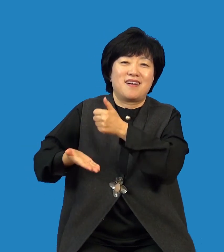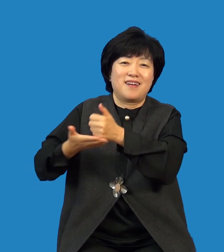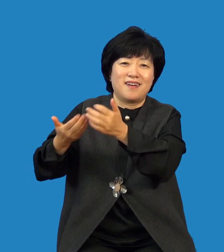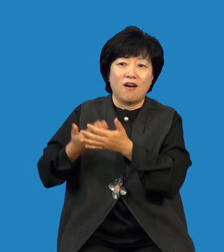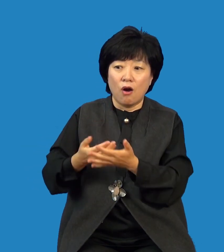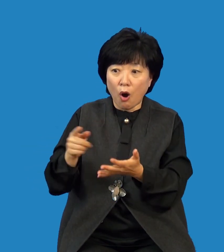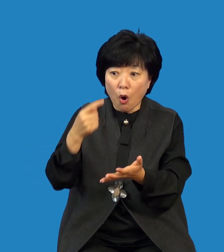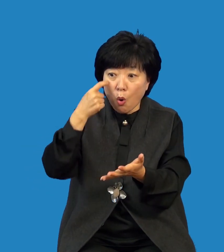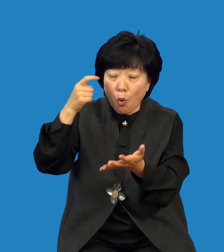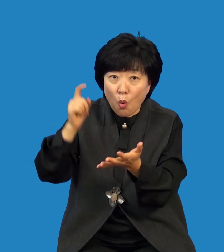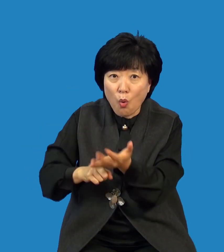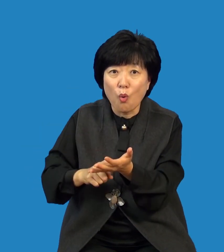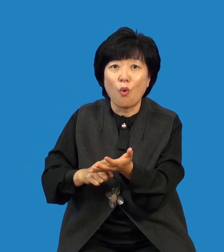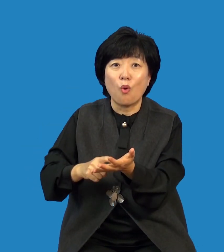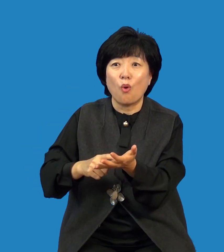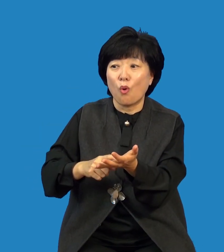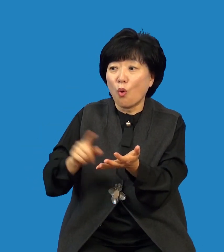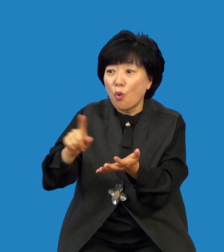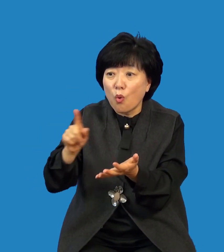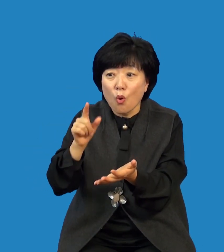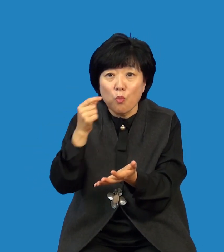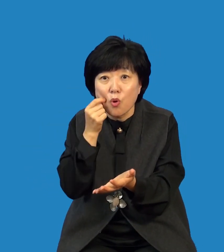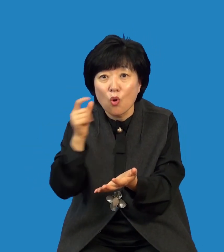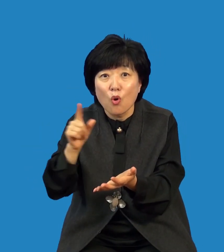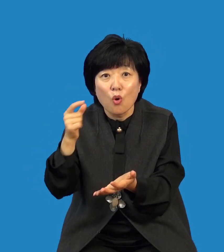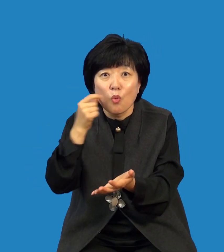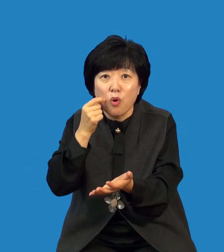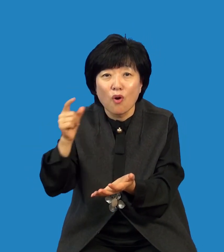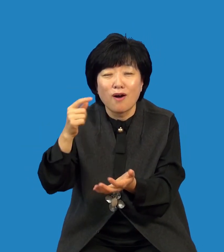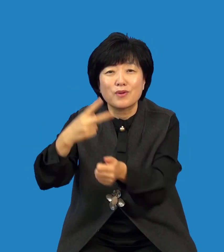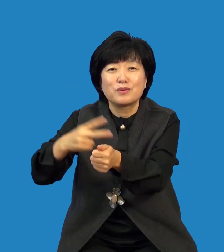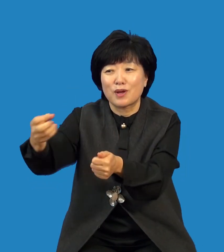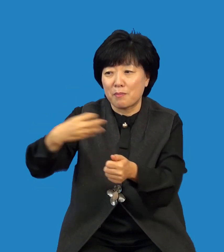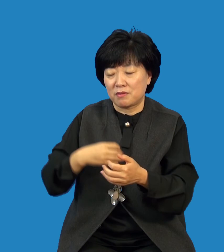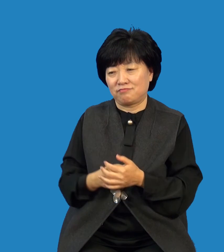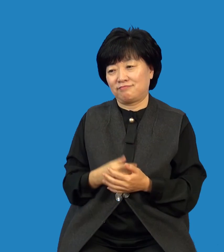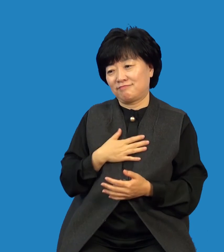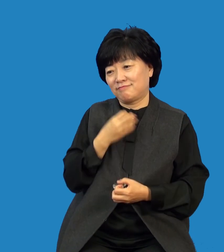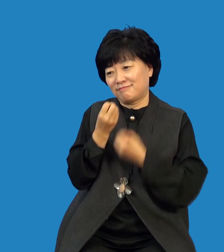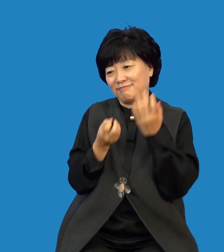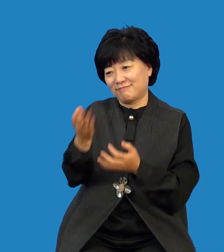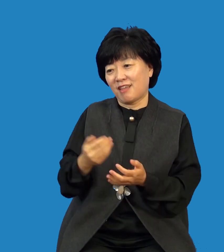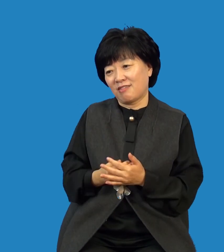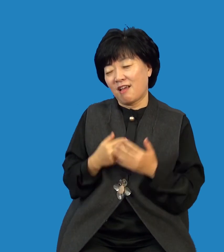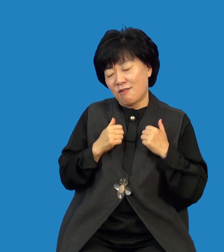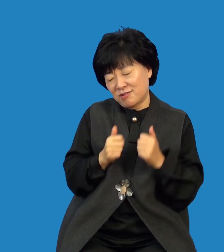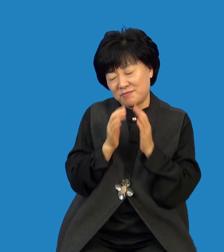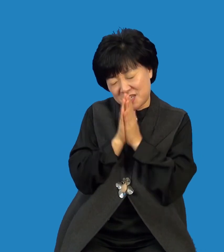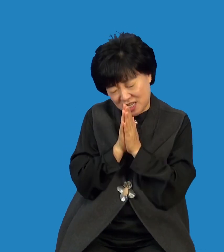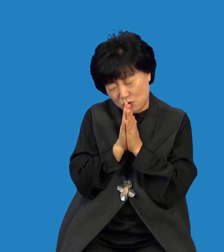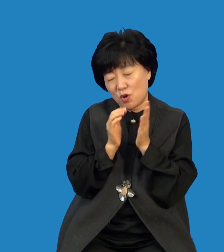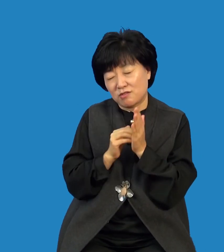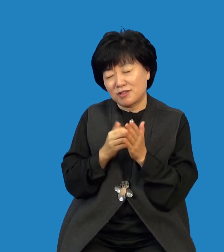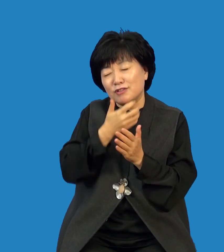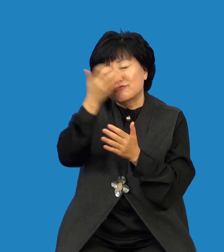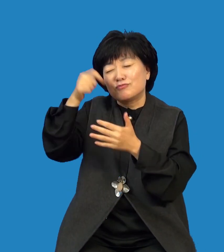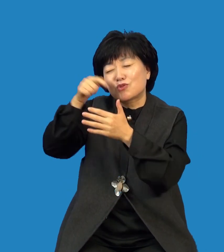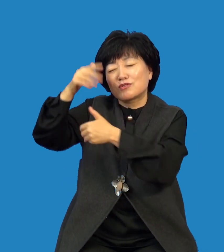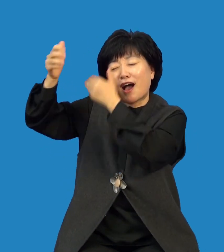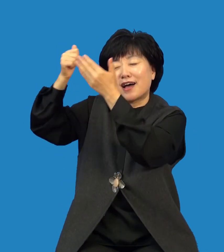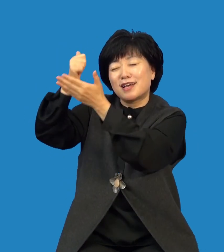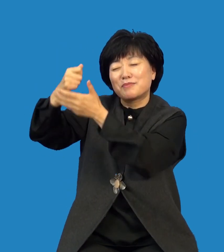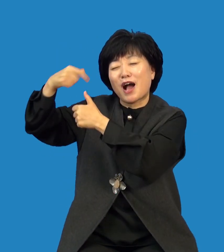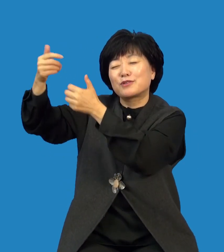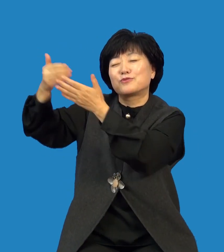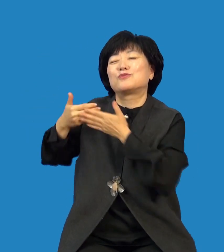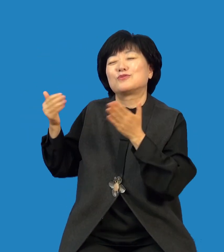어떻게 찾았냐고. 그래서 간증을 했어요. 제가 사실은 제가 열심히 기도하고 이랬는데 꿈에서 하나님 보여줬다고 그랬더니 너무 허탈하다는 듯이